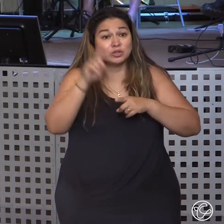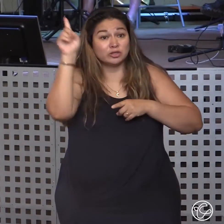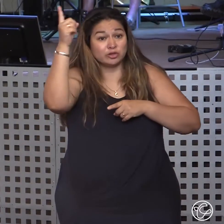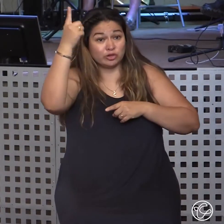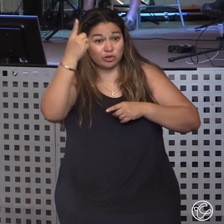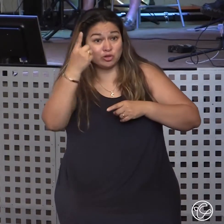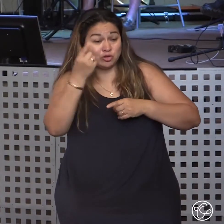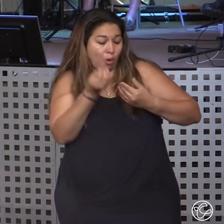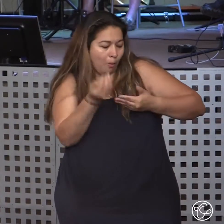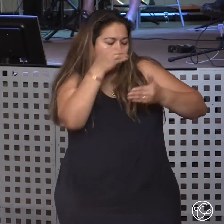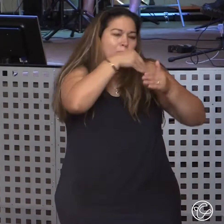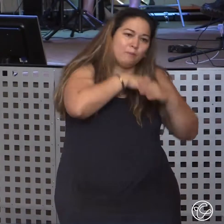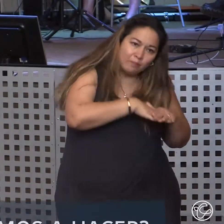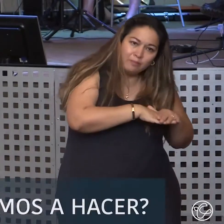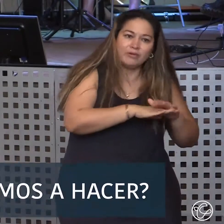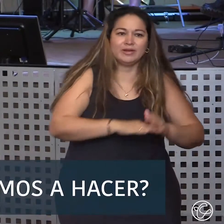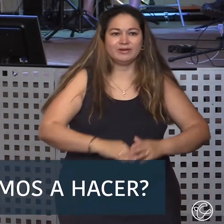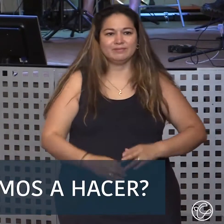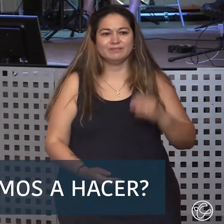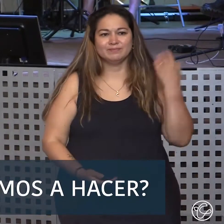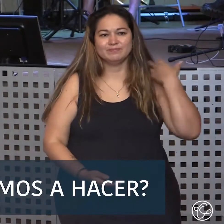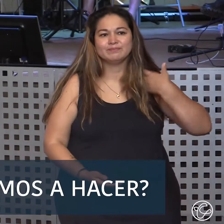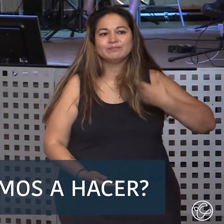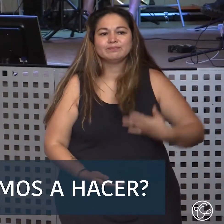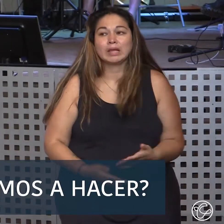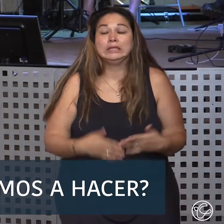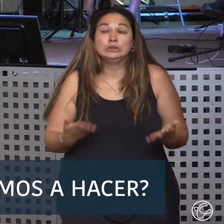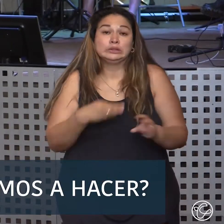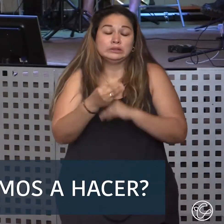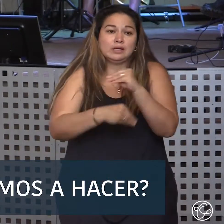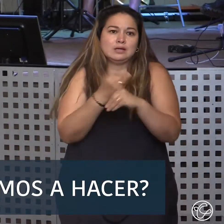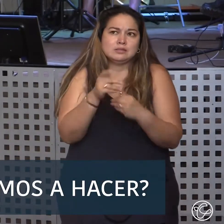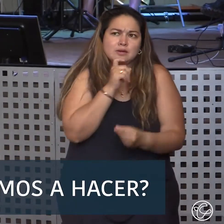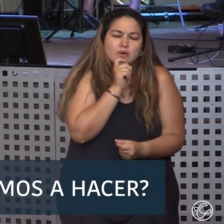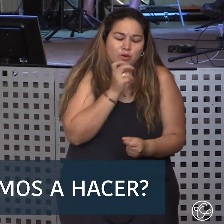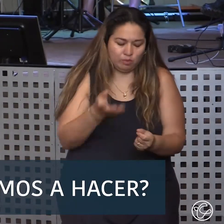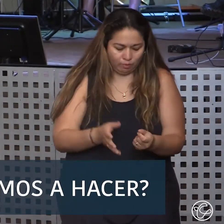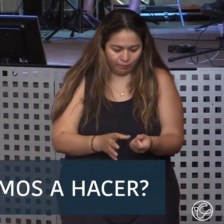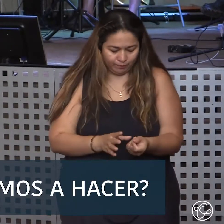Bien, hasta aquí la introducción. ¿Cómo lo vamos a hacer?